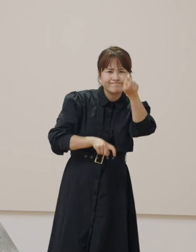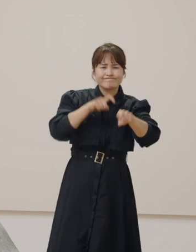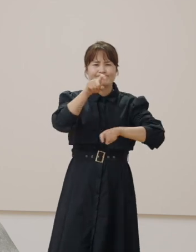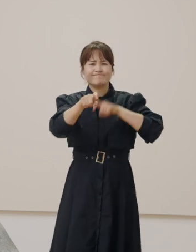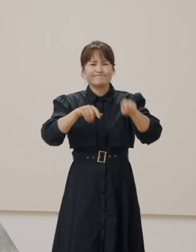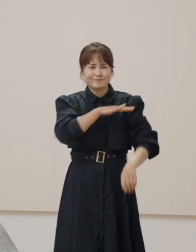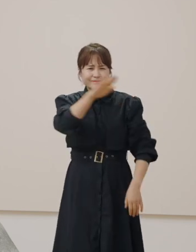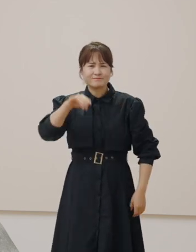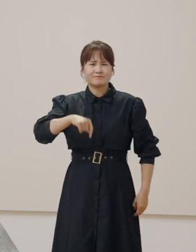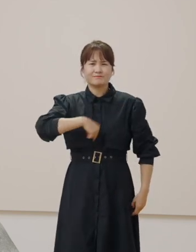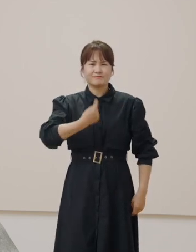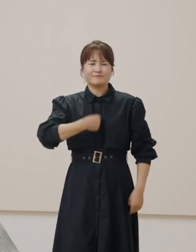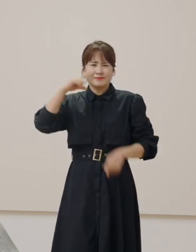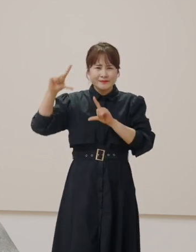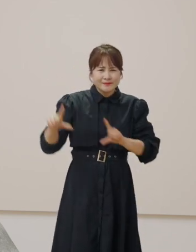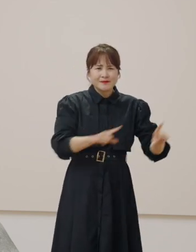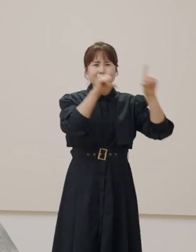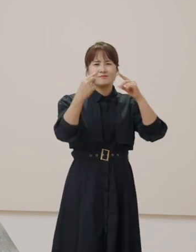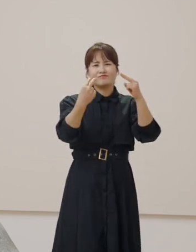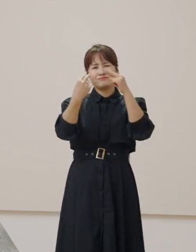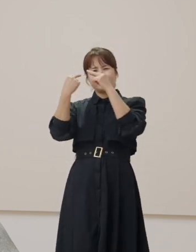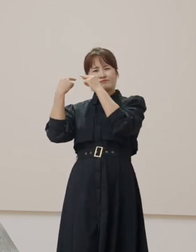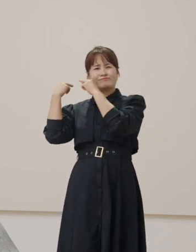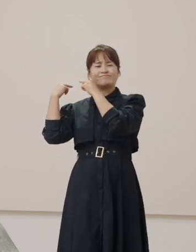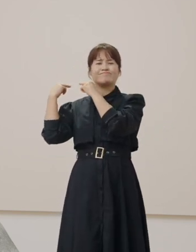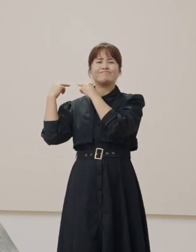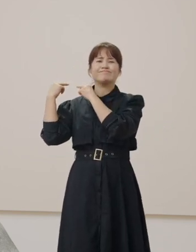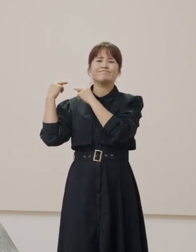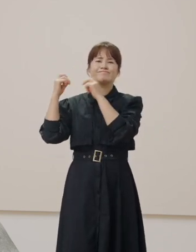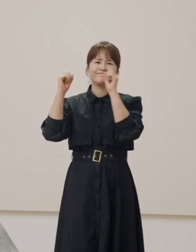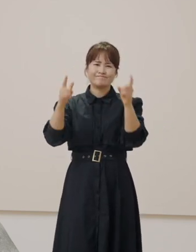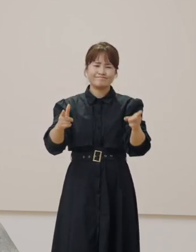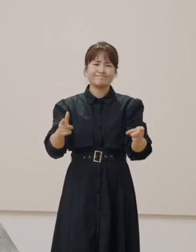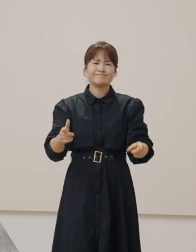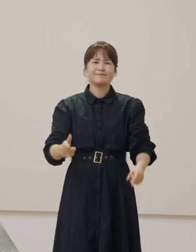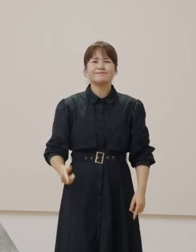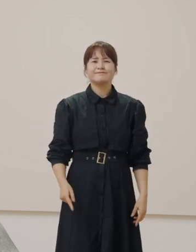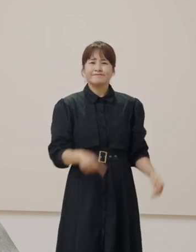느끼고 더 나아가 우리 스스로의 삶을 돌아보게 합니다.